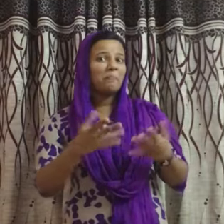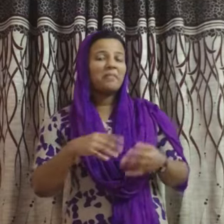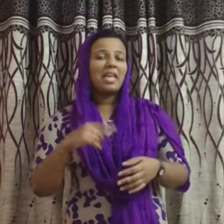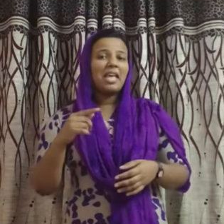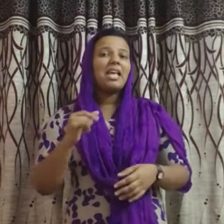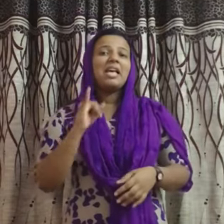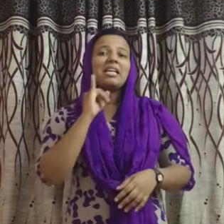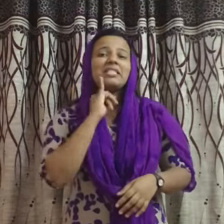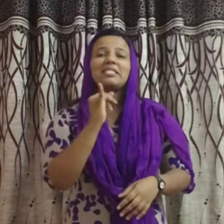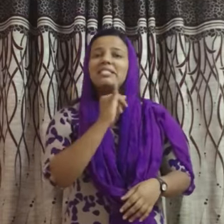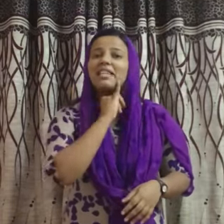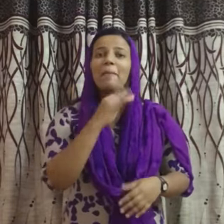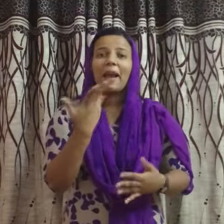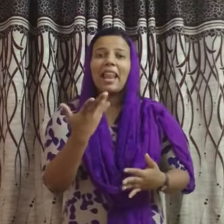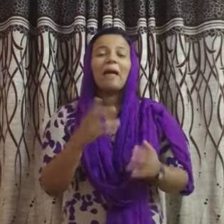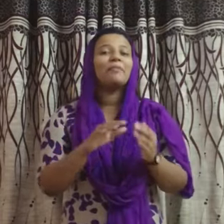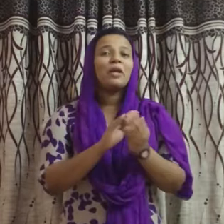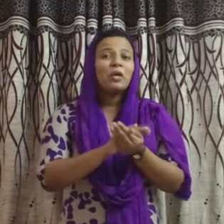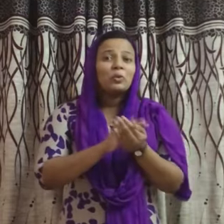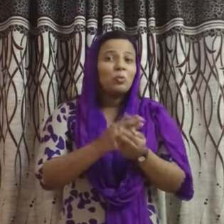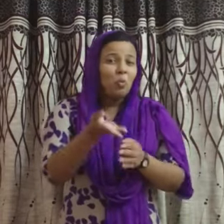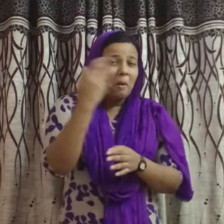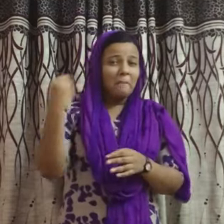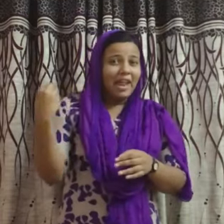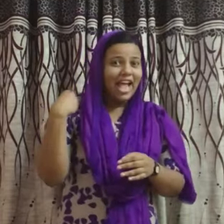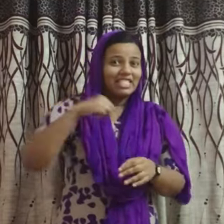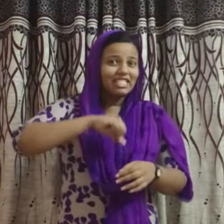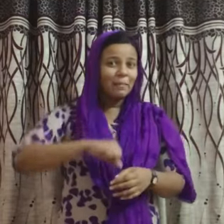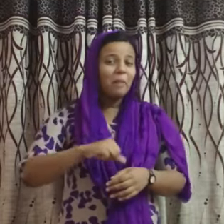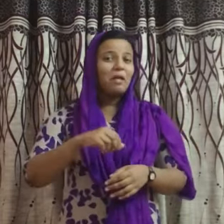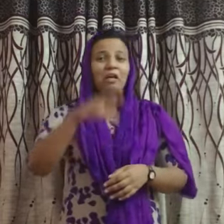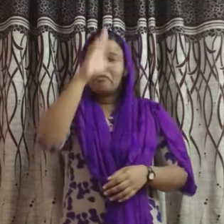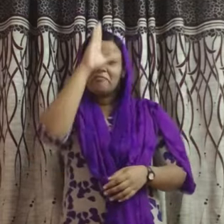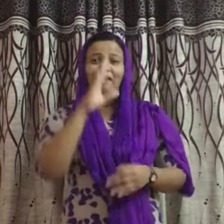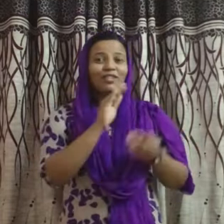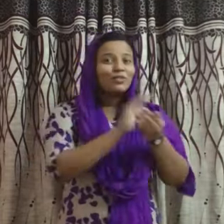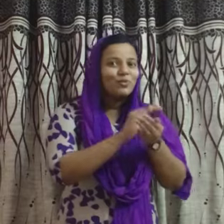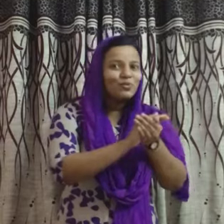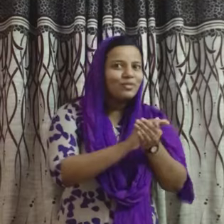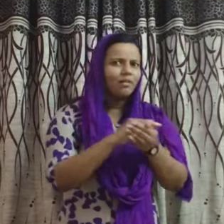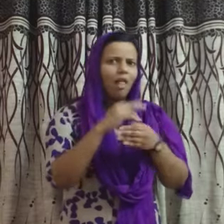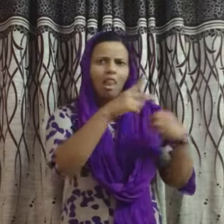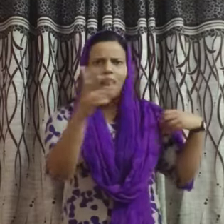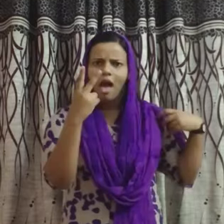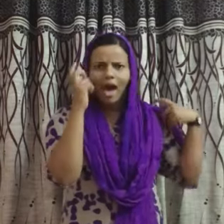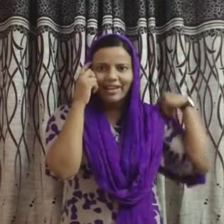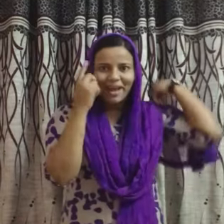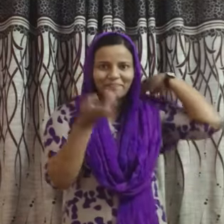നിങ്ങളെ കഴുകന്മാരുടെ ചിറകിൽ വഹിച്ച് എൻ്റെ അടുക്കൽ വരുത്തിയത് നിങ്ങൾ കണ്ടിട്ടുണ്ടല്ലോ, അല്ലെങ്കിൽ കണ്ടുവല്ലോ.